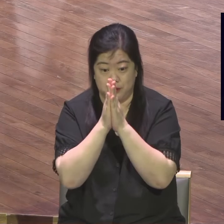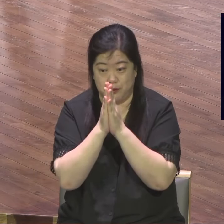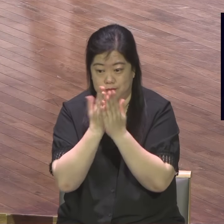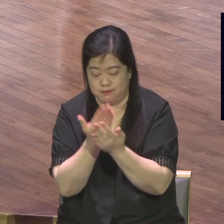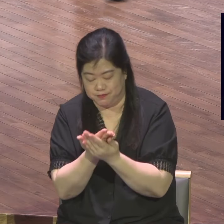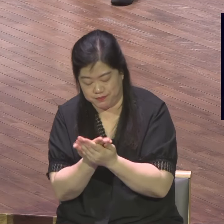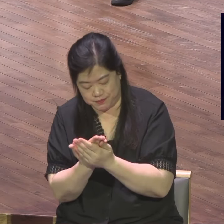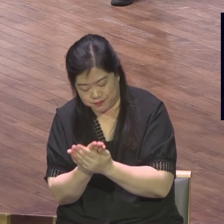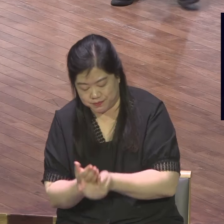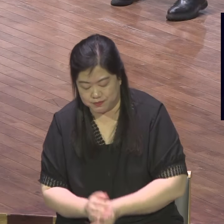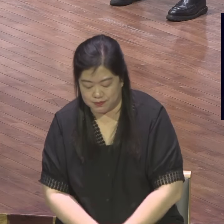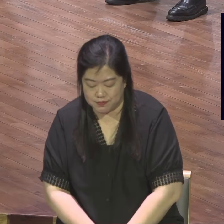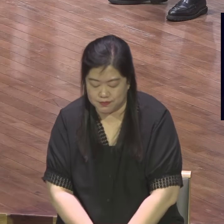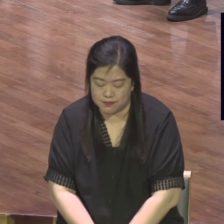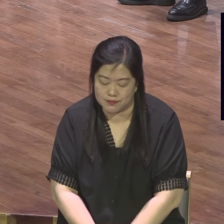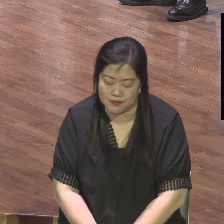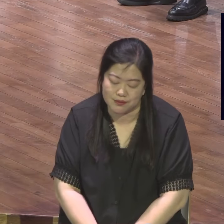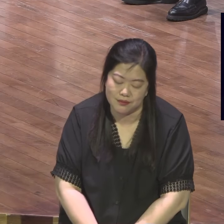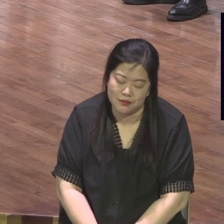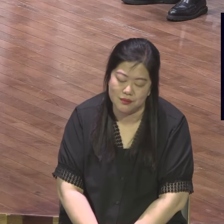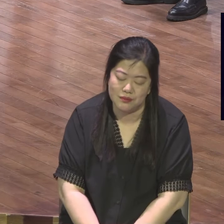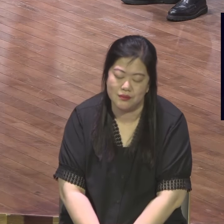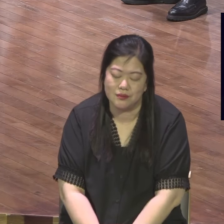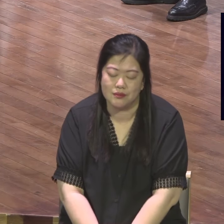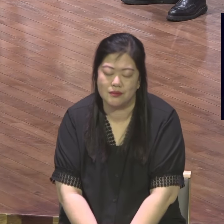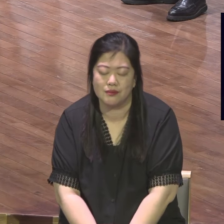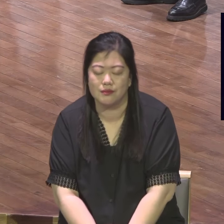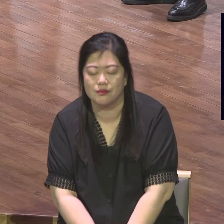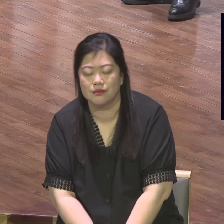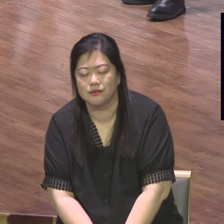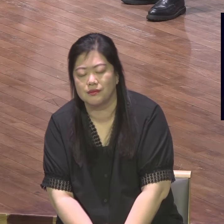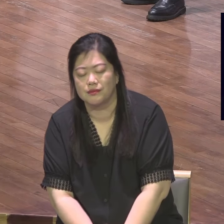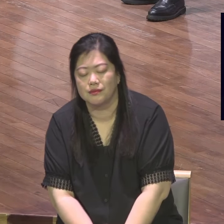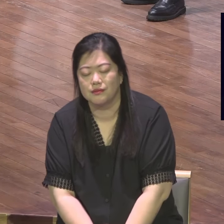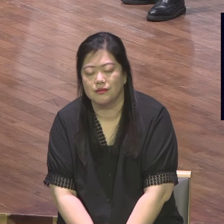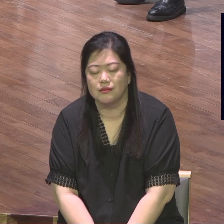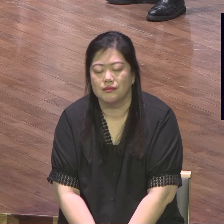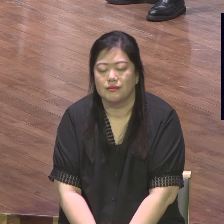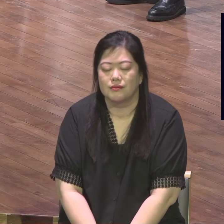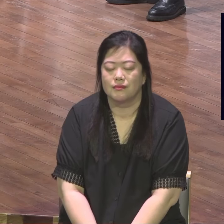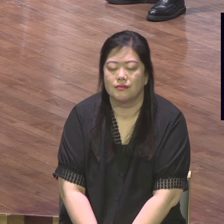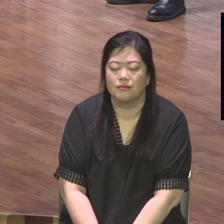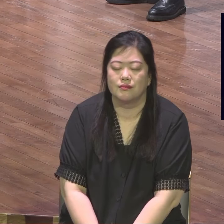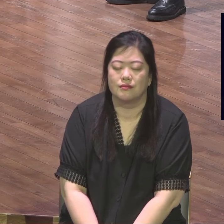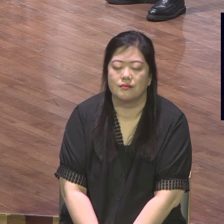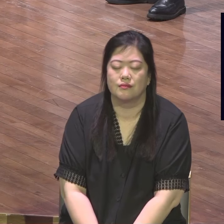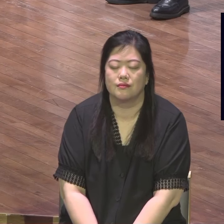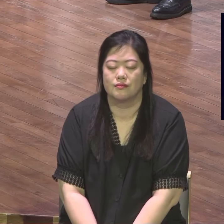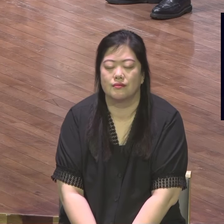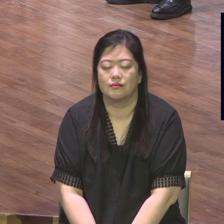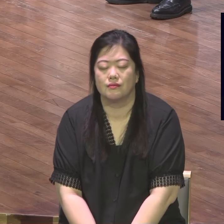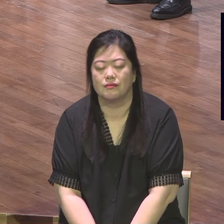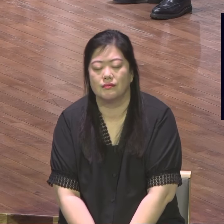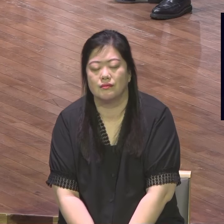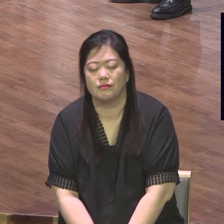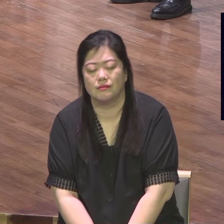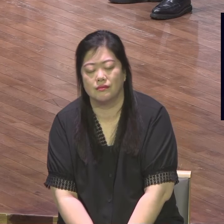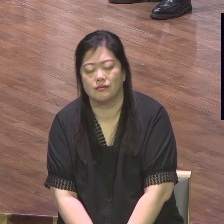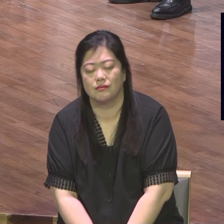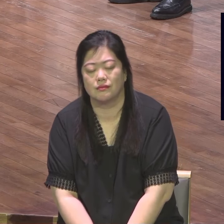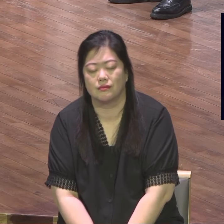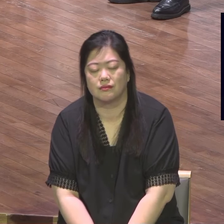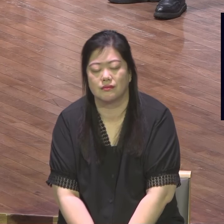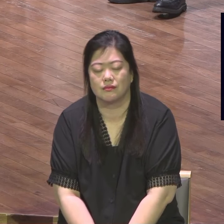망대가 세워지게 하여 주옵소서. 우리 교회 암환자 62명을 불쌍히 내시고 지금도 치료하시며